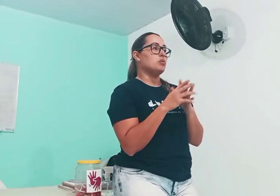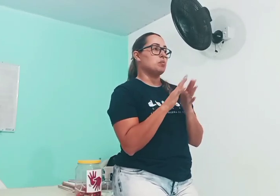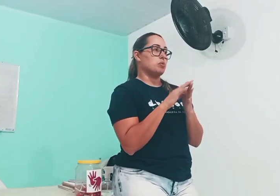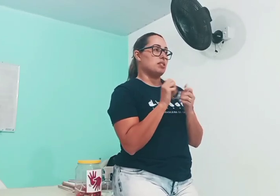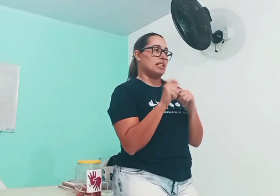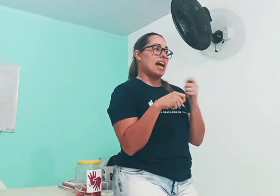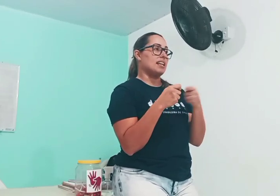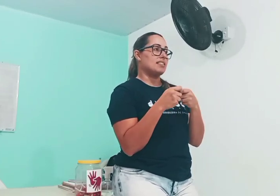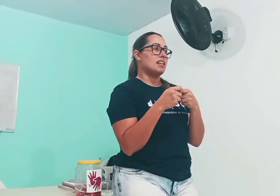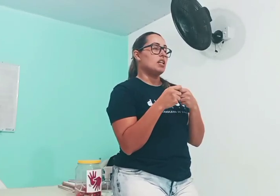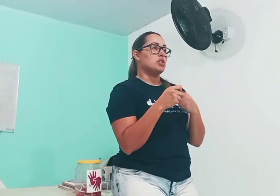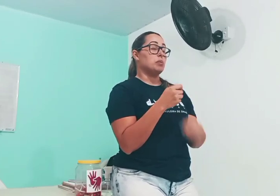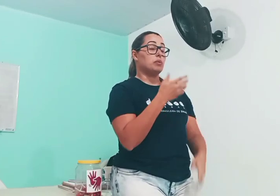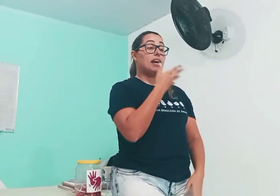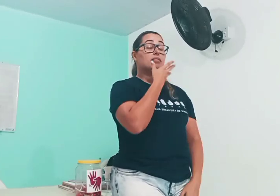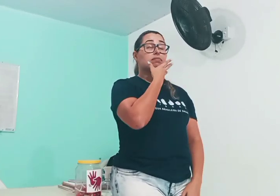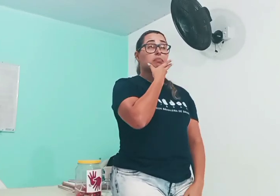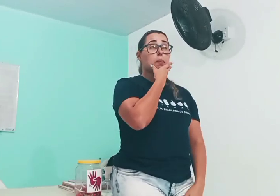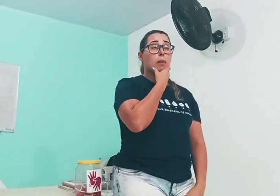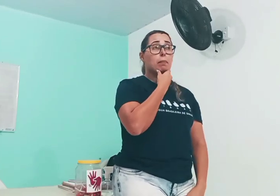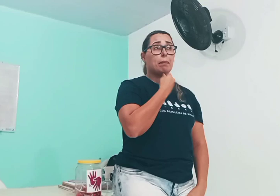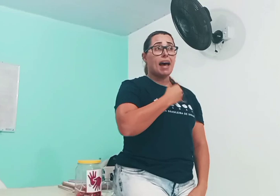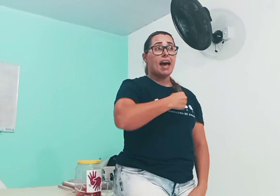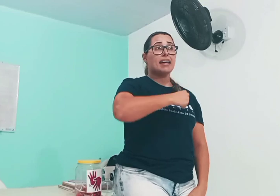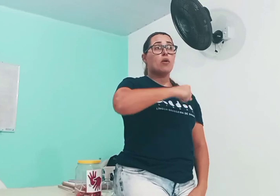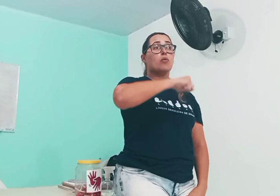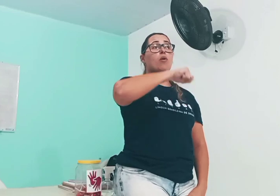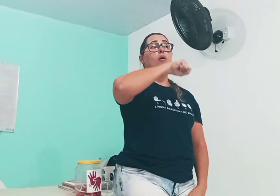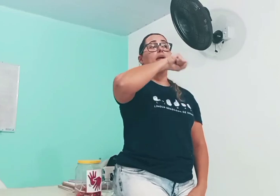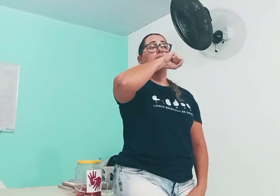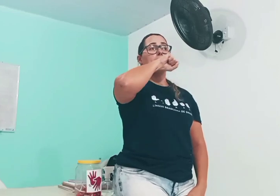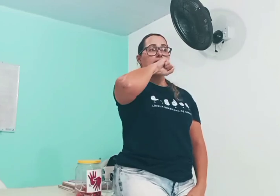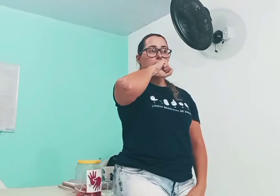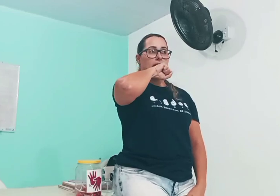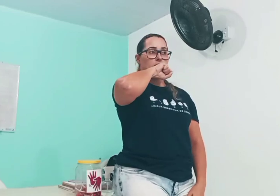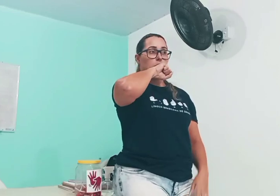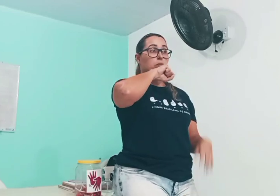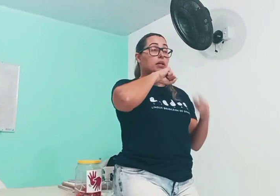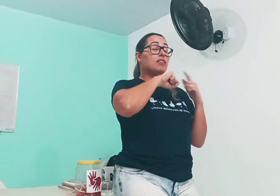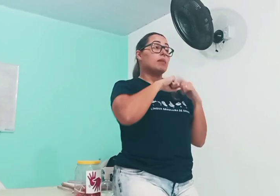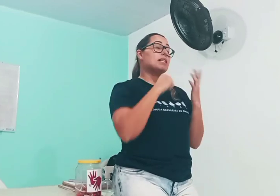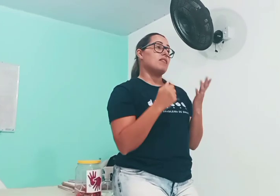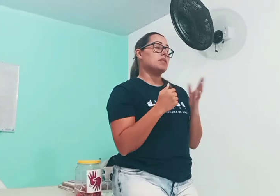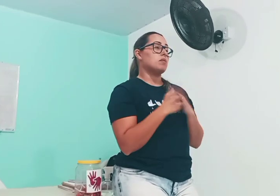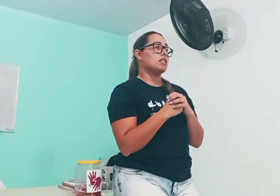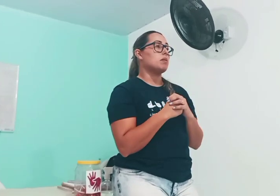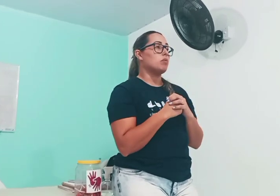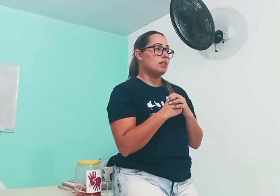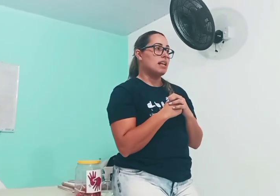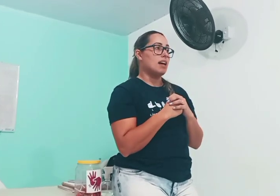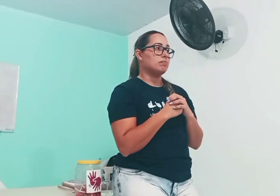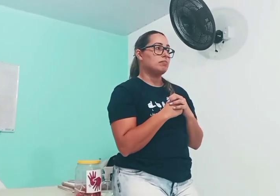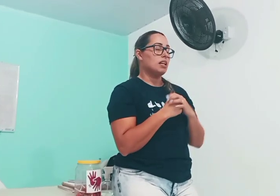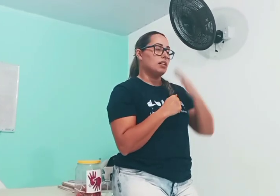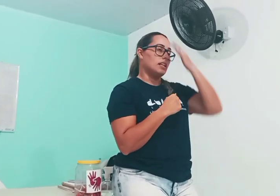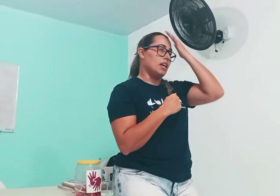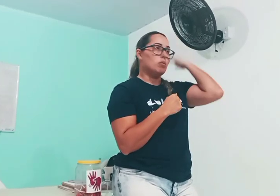para os sinais, tipo, né, pai é o homem que pede a bênção, porque fica mais fácil para você memorizar. Né? Eu